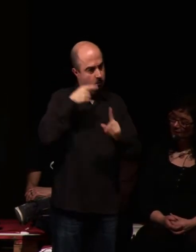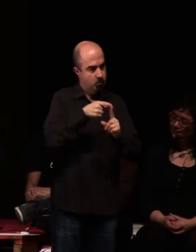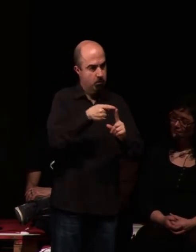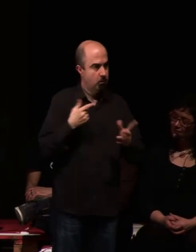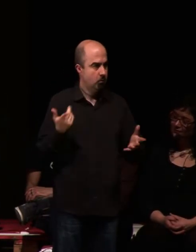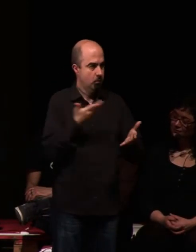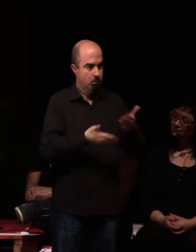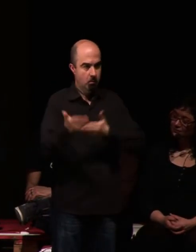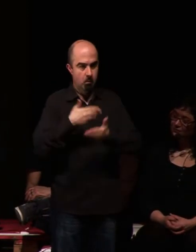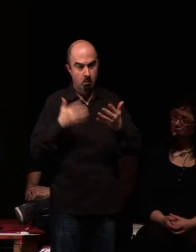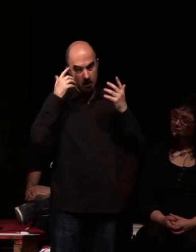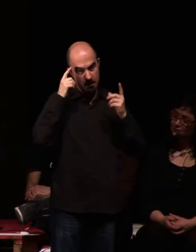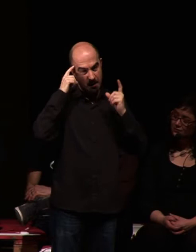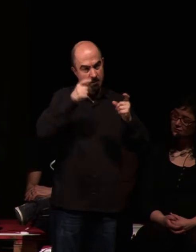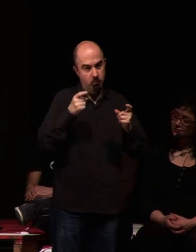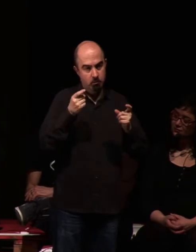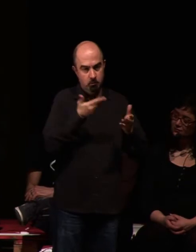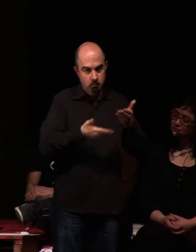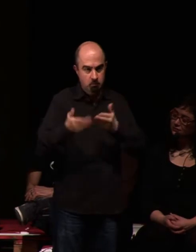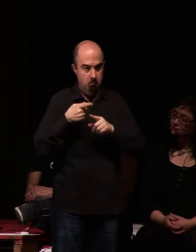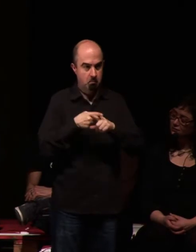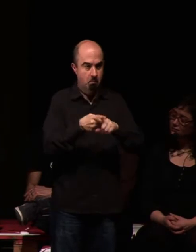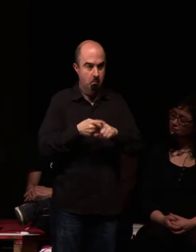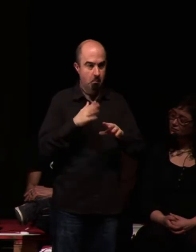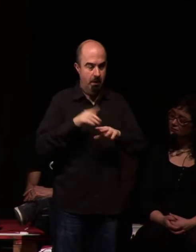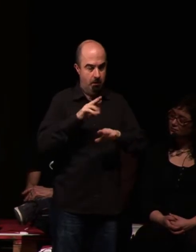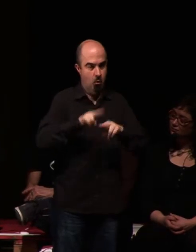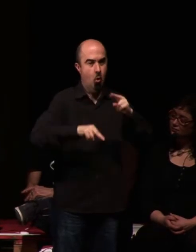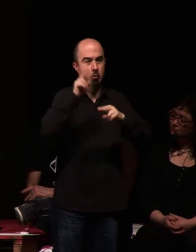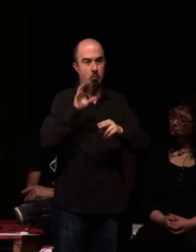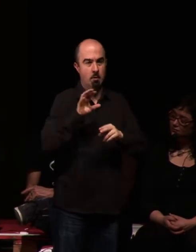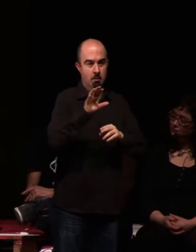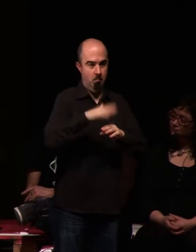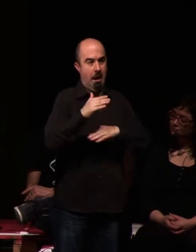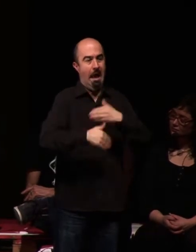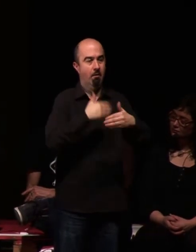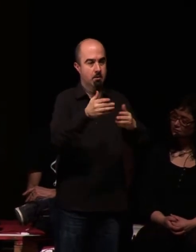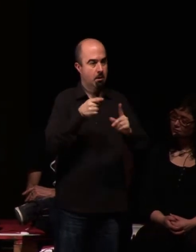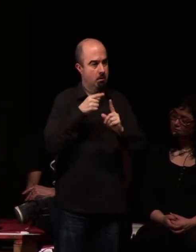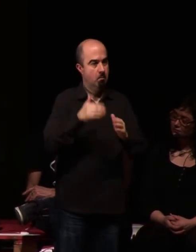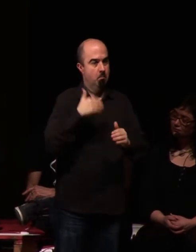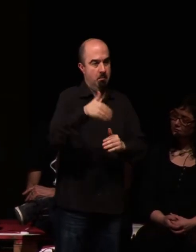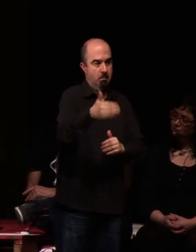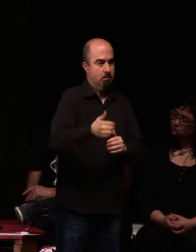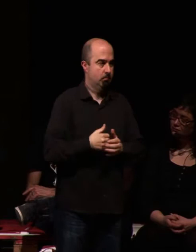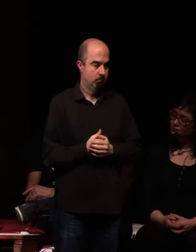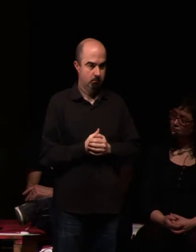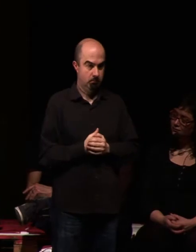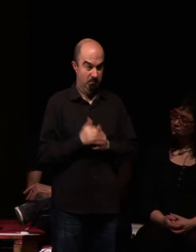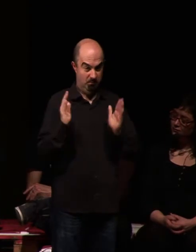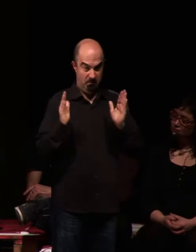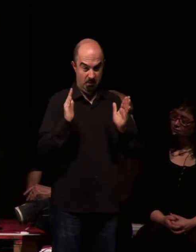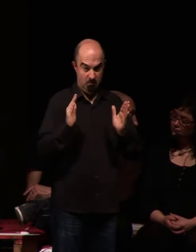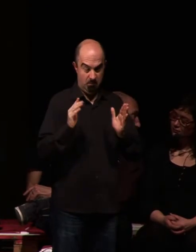dir, l'esforç compartit, mancomunat, cooperatiu, constituent, per seguir avançant i per anar sempre més enllà. En un temps que